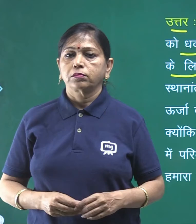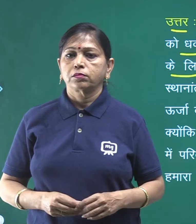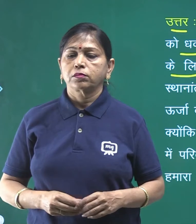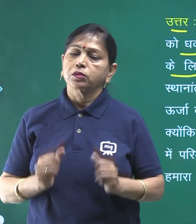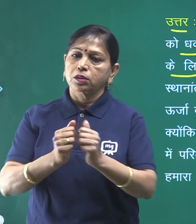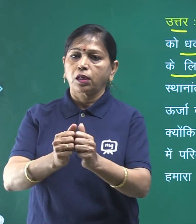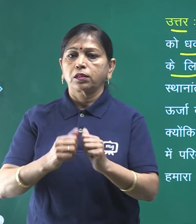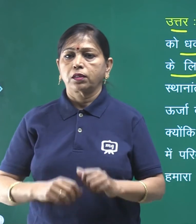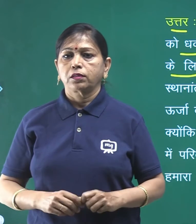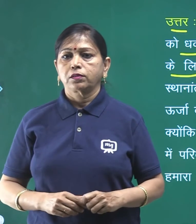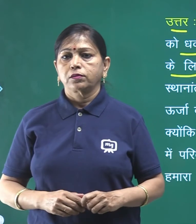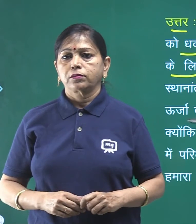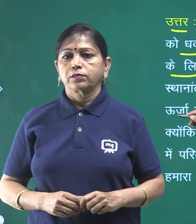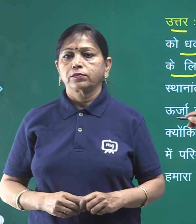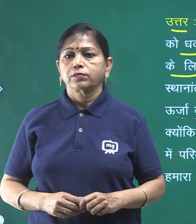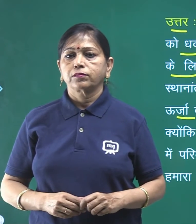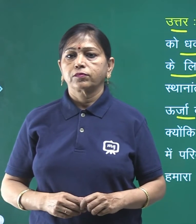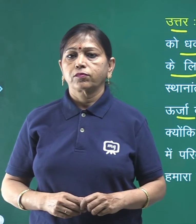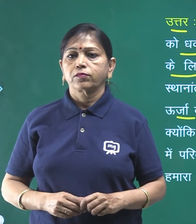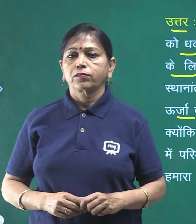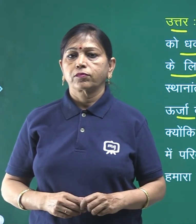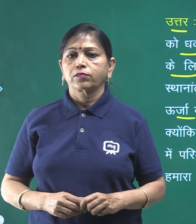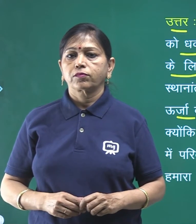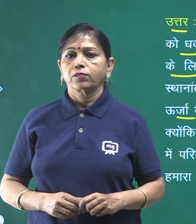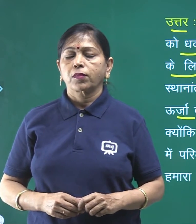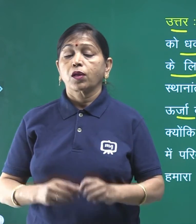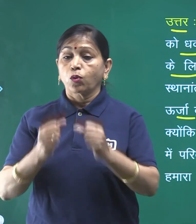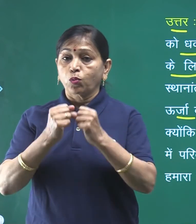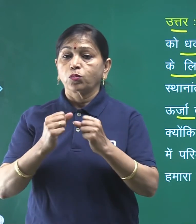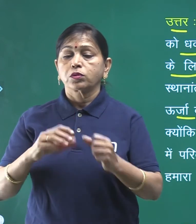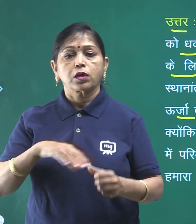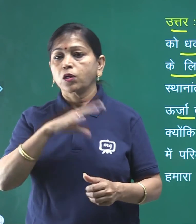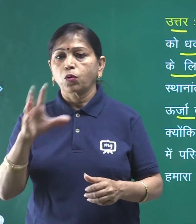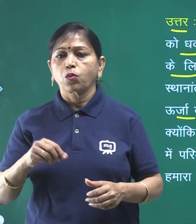साथ ही ऊर्जा की कोई क्षति नहीं होती है,